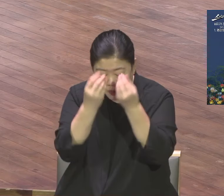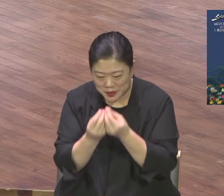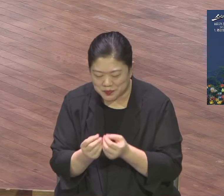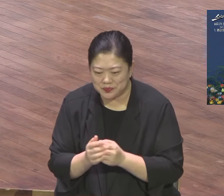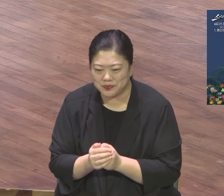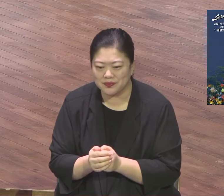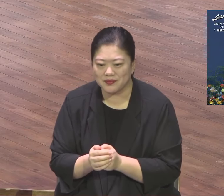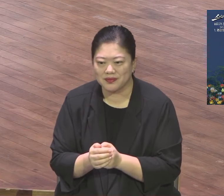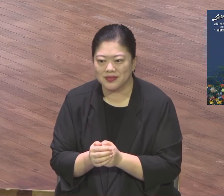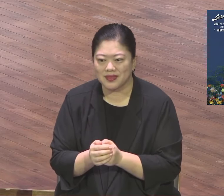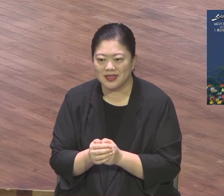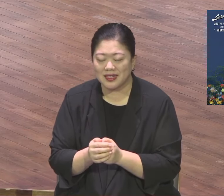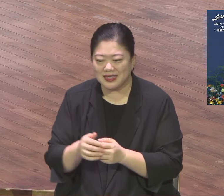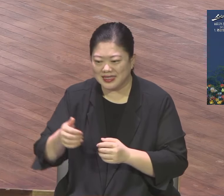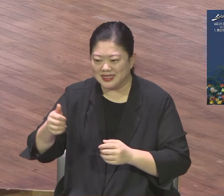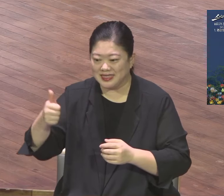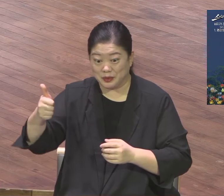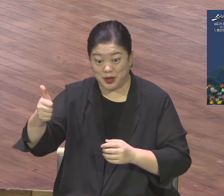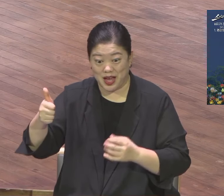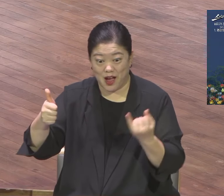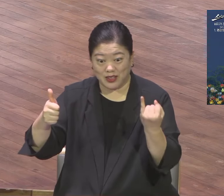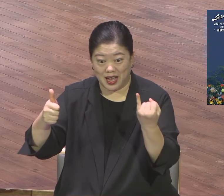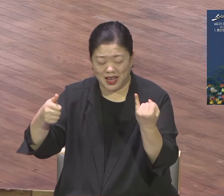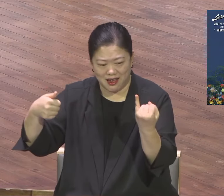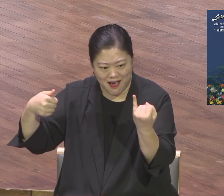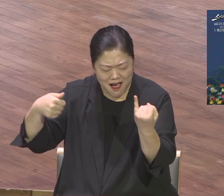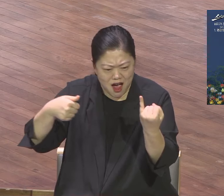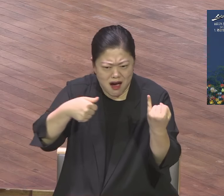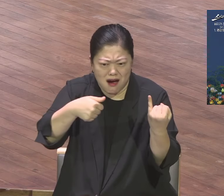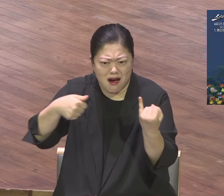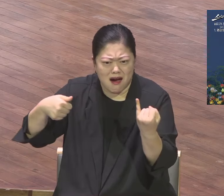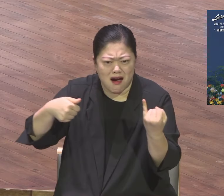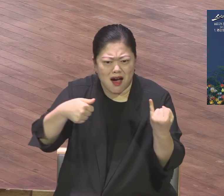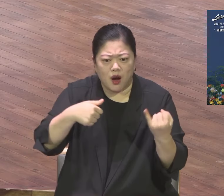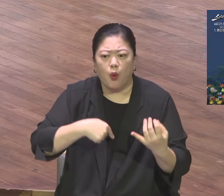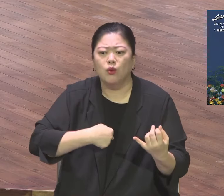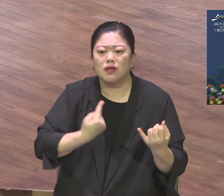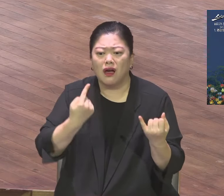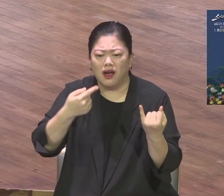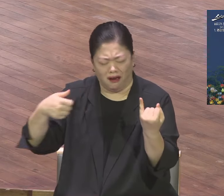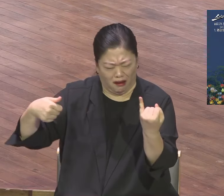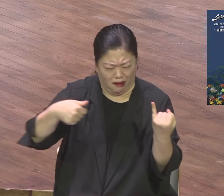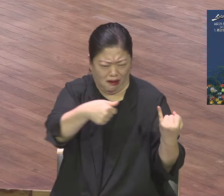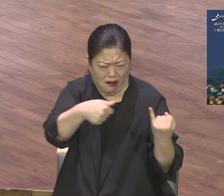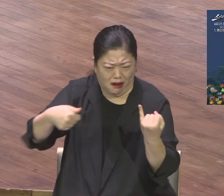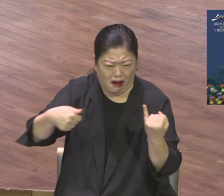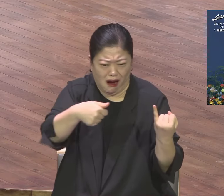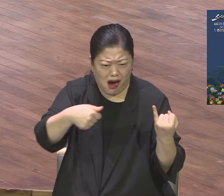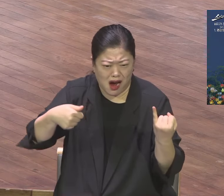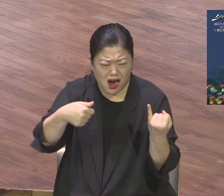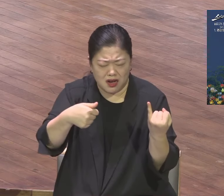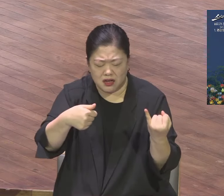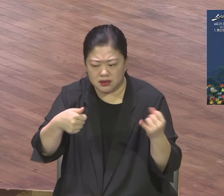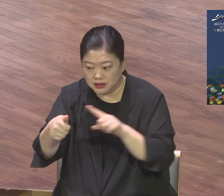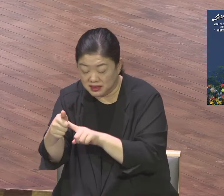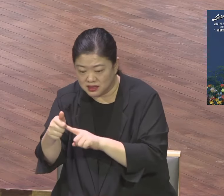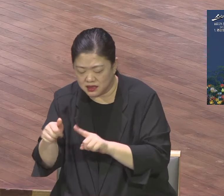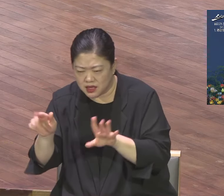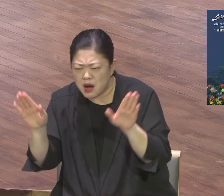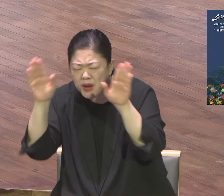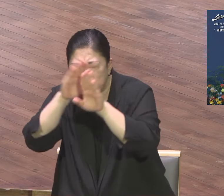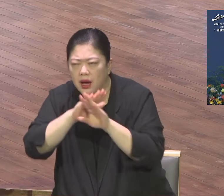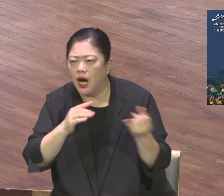그때 때문에 잠 못 자 미쳤냐 뭐 그래. 상대는 기억도 안 하고 생각도 안 돼. 지가 밤새 미쳐. 왜 그렇게 손해보는 삶을